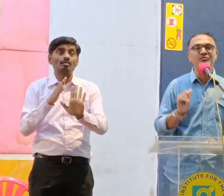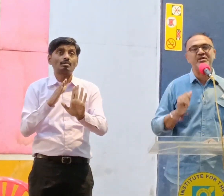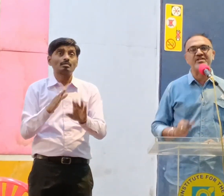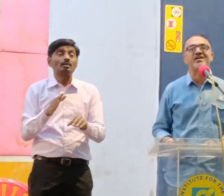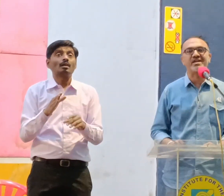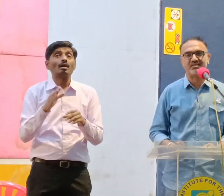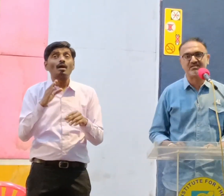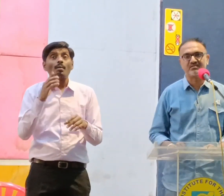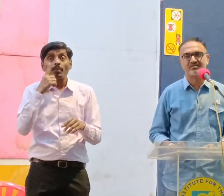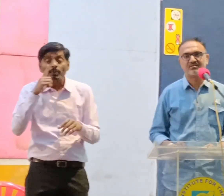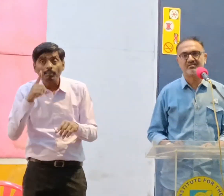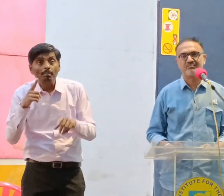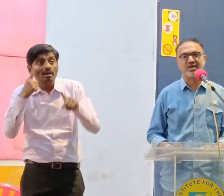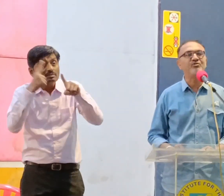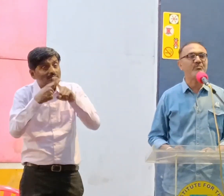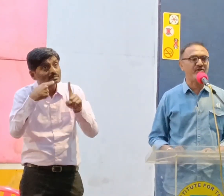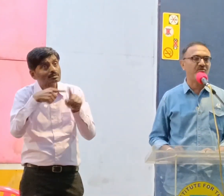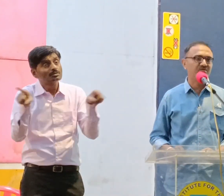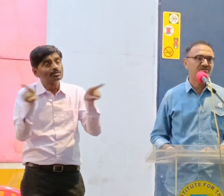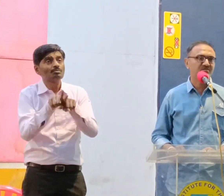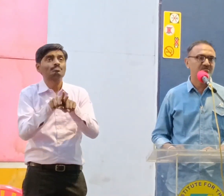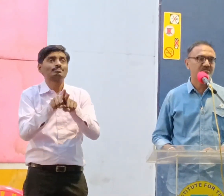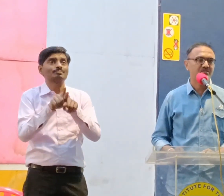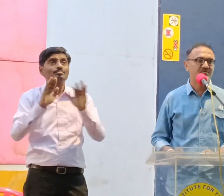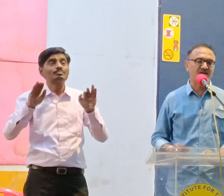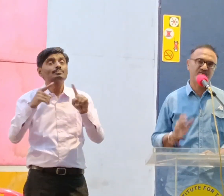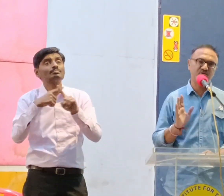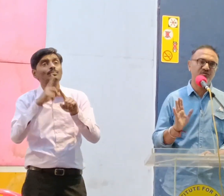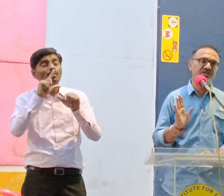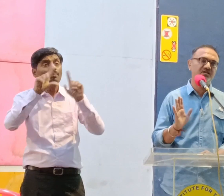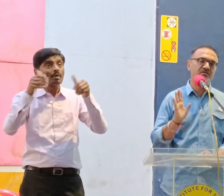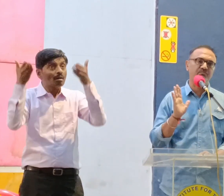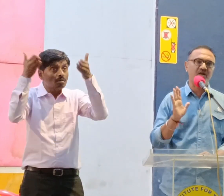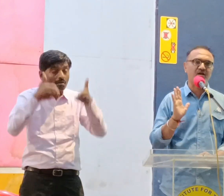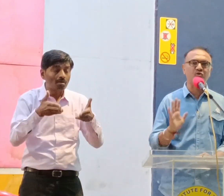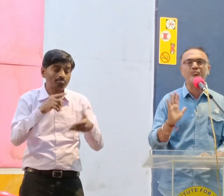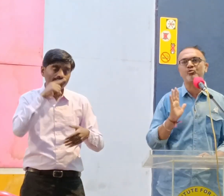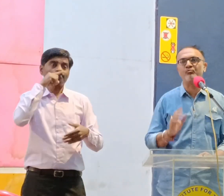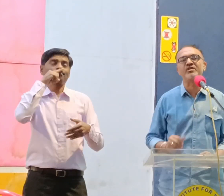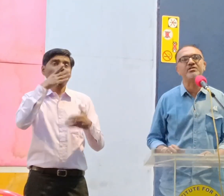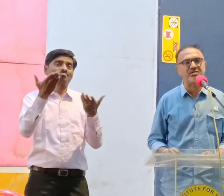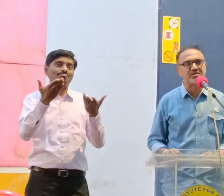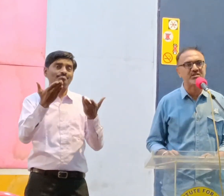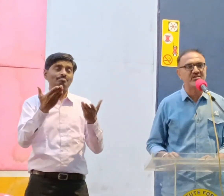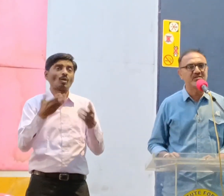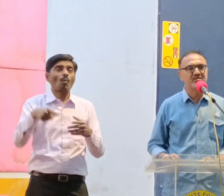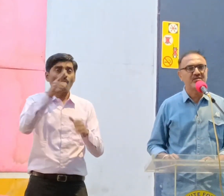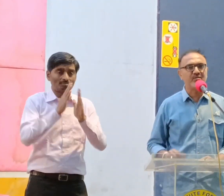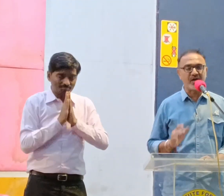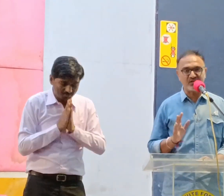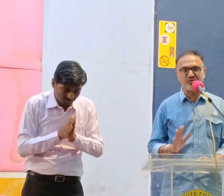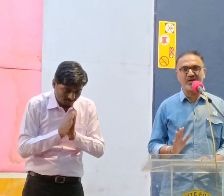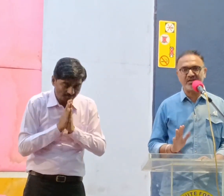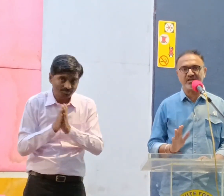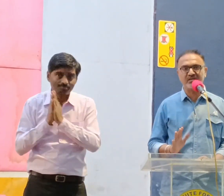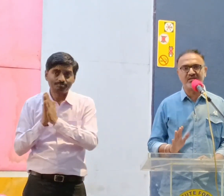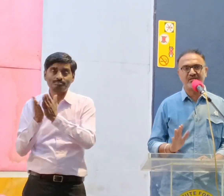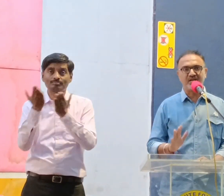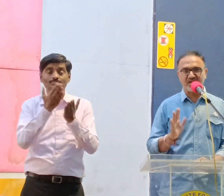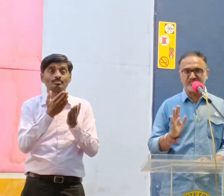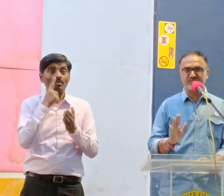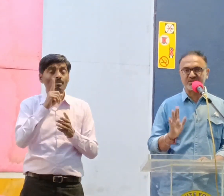જ વાલીઓ પણ દેખાય છે. ભાઈઓ બહેનો, આપ સૌને મારા ખૂબ ખૂબ વંદન છે કે બાળકો